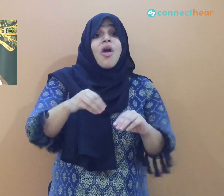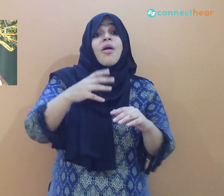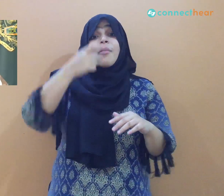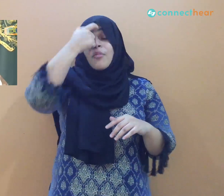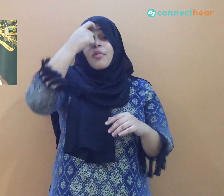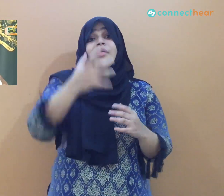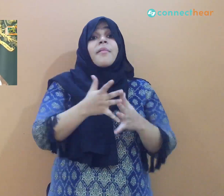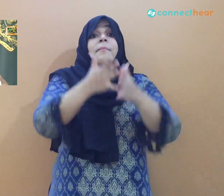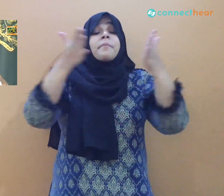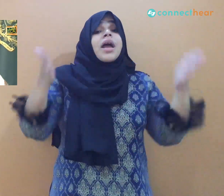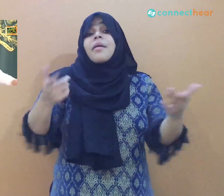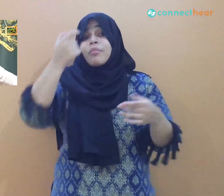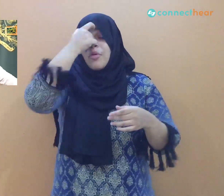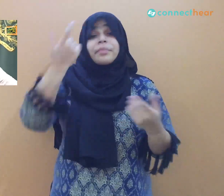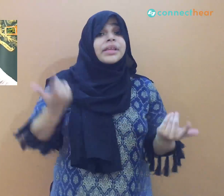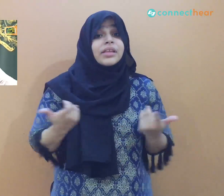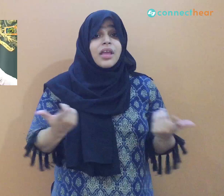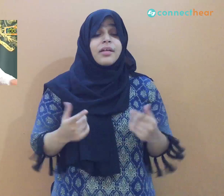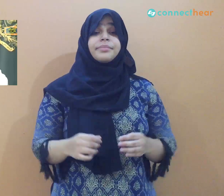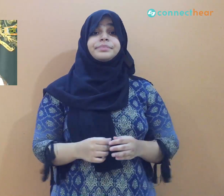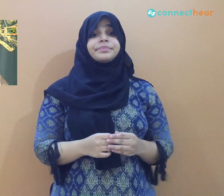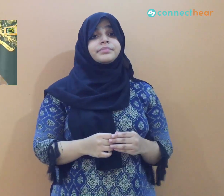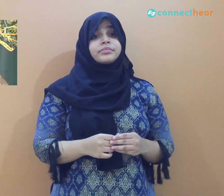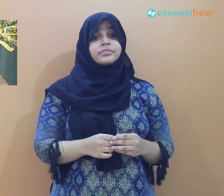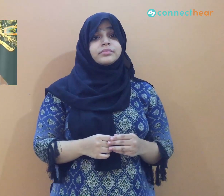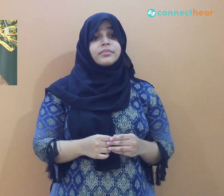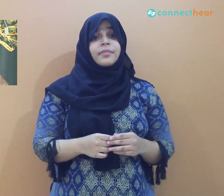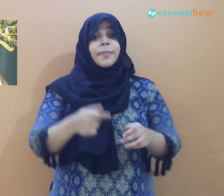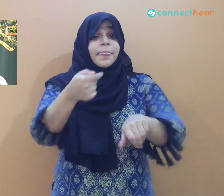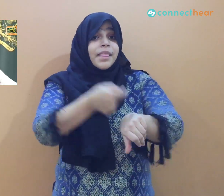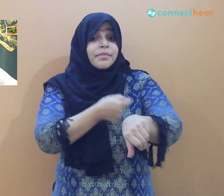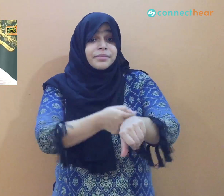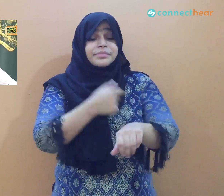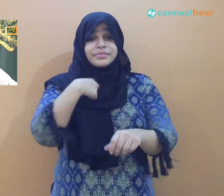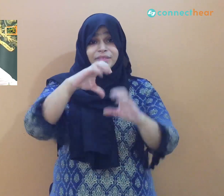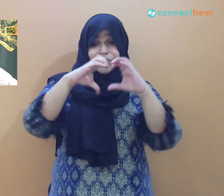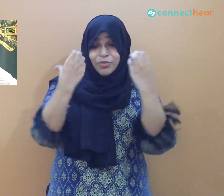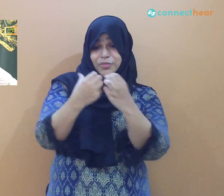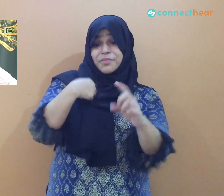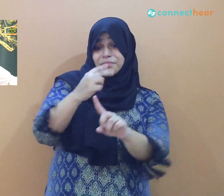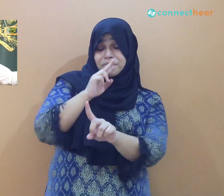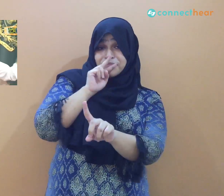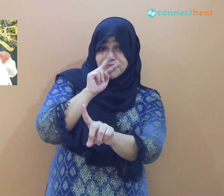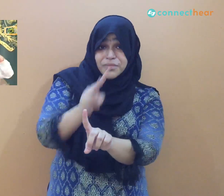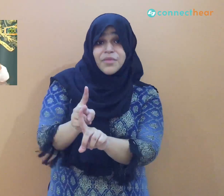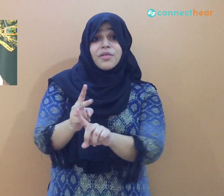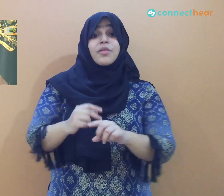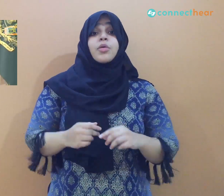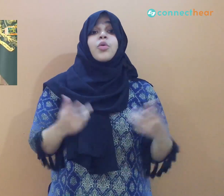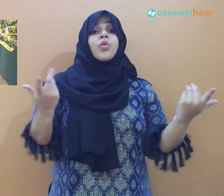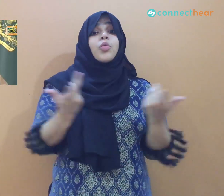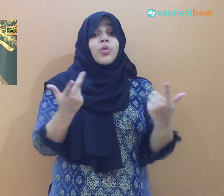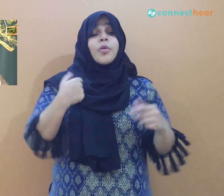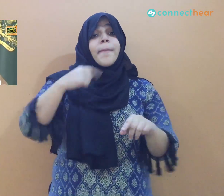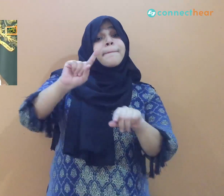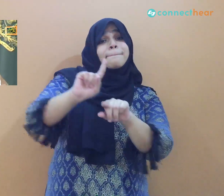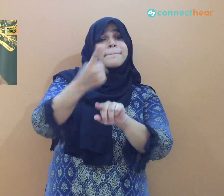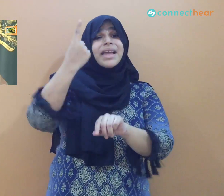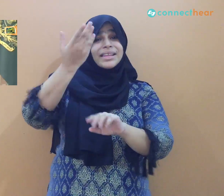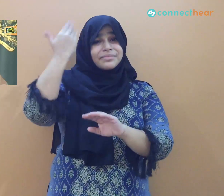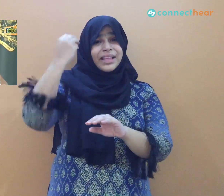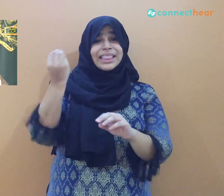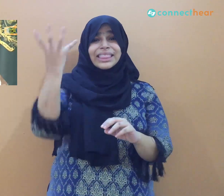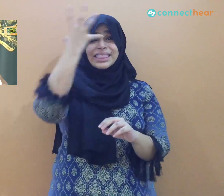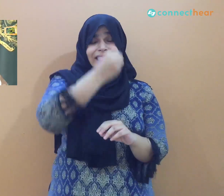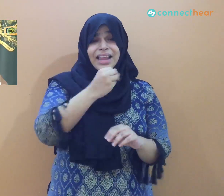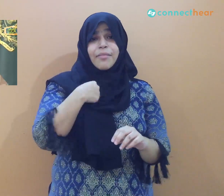سے بڑا مسئلہ یہ ہے، میں یہ ذرا اپنی میڈیکل کمیونٹی کو صرف بتانا چاہتا ہوں کیوں میں پہلے دن، میں